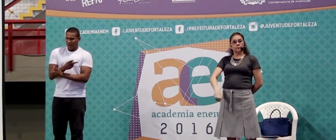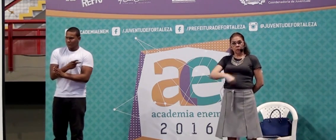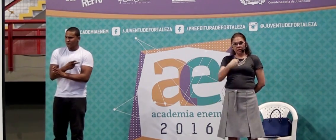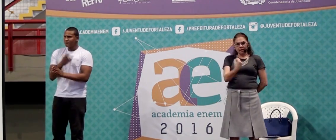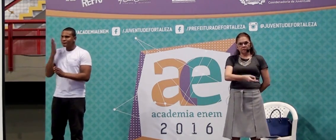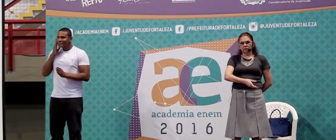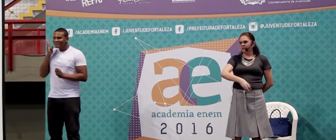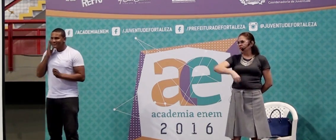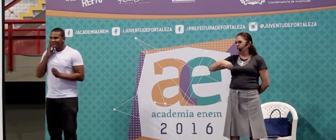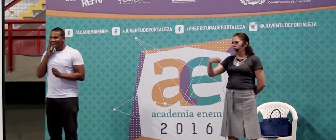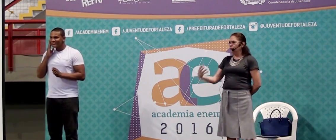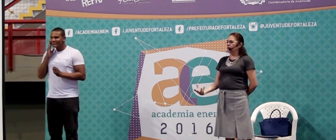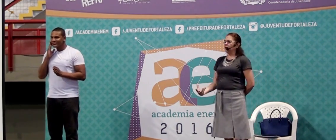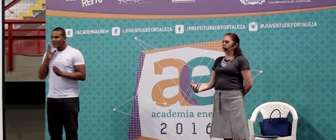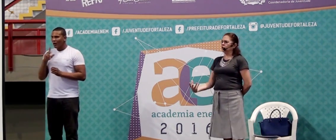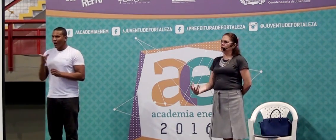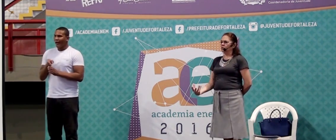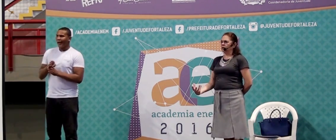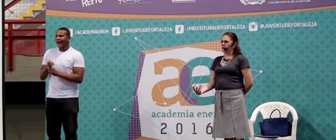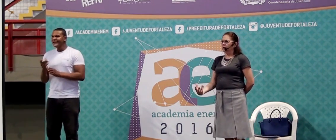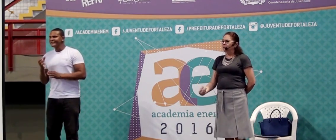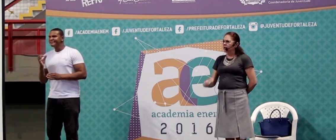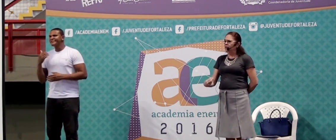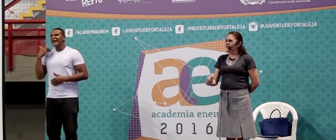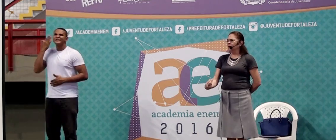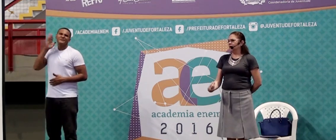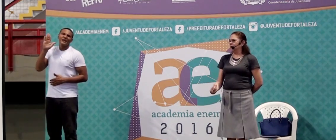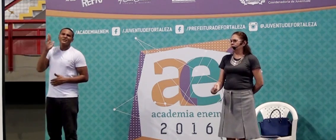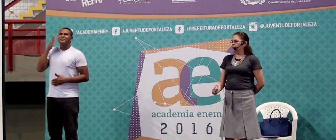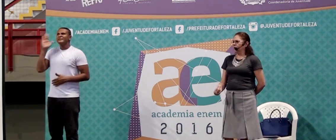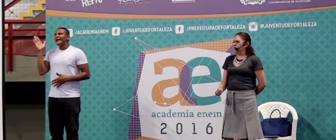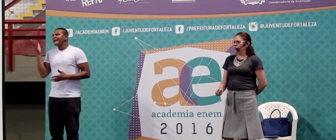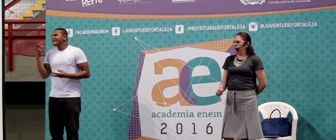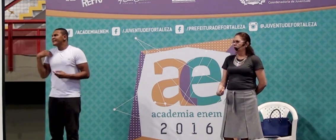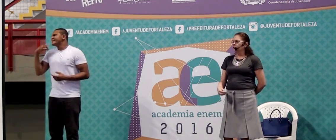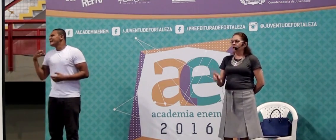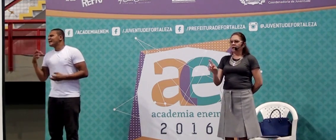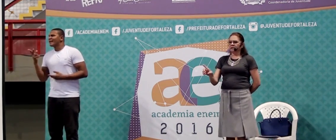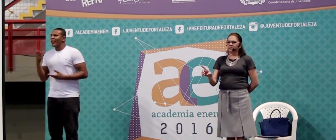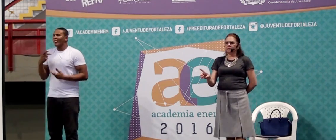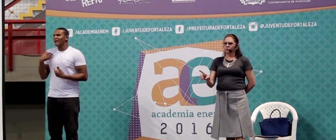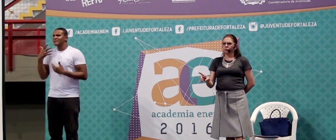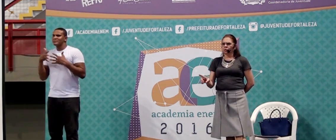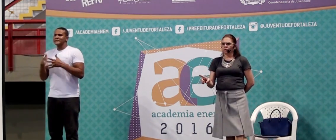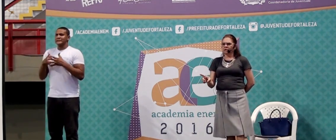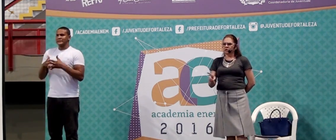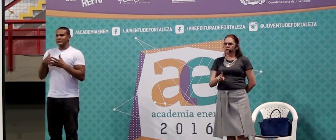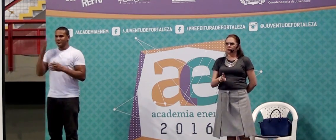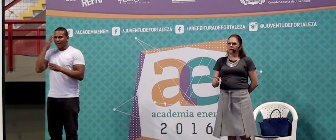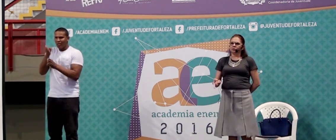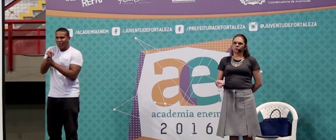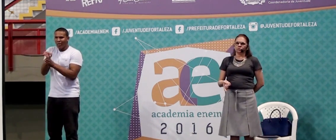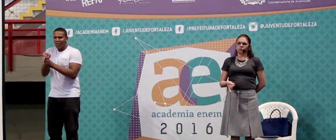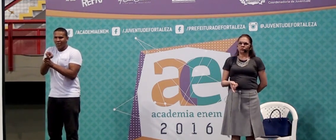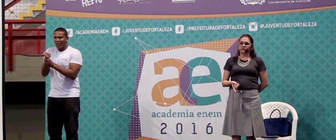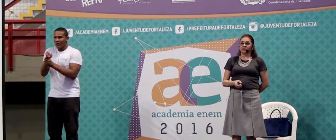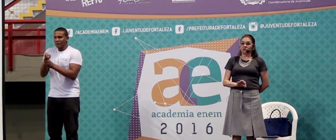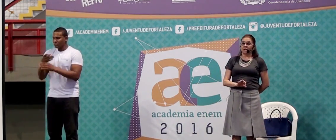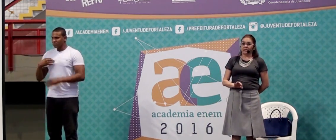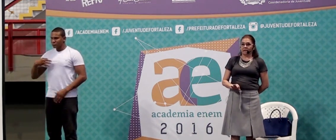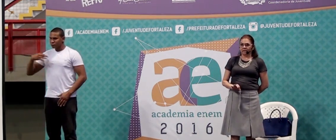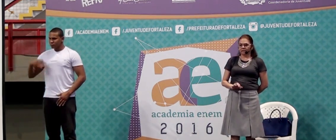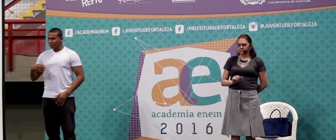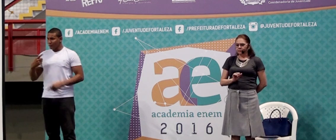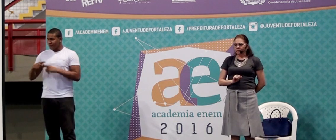contra. E por que é que eu sou a favor? E por que é que eu sou contra? Tem que ficar claro para o leitor. Ficar em cima do muro, deixando o leitor com